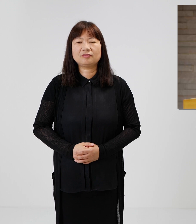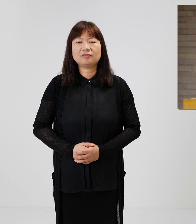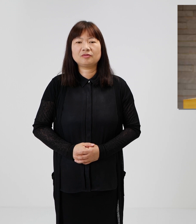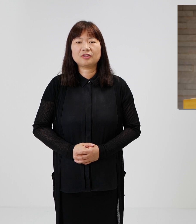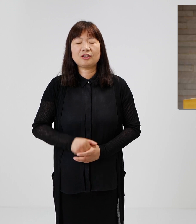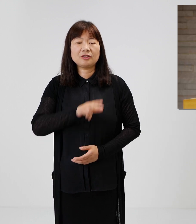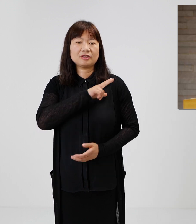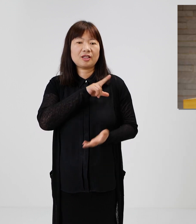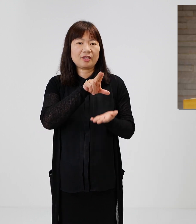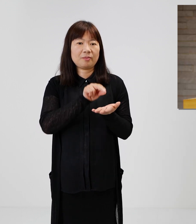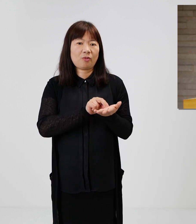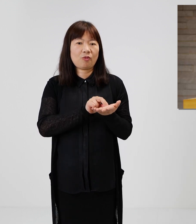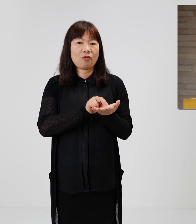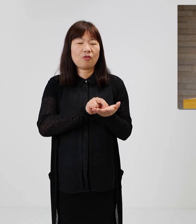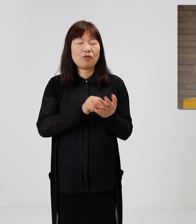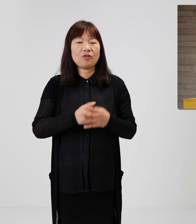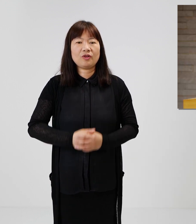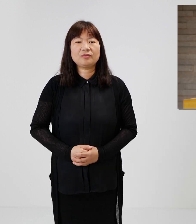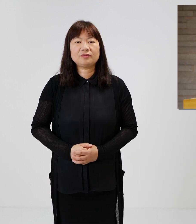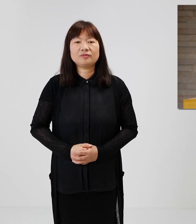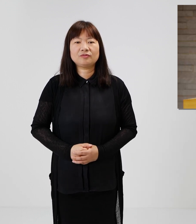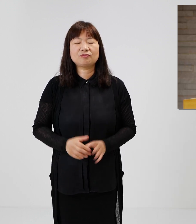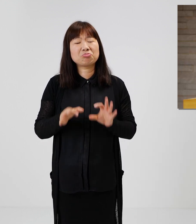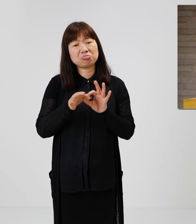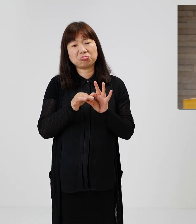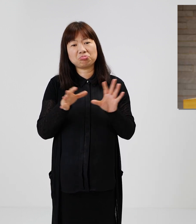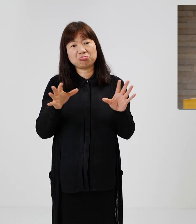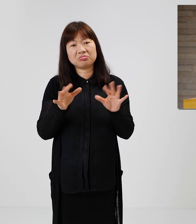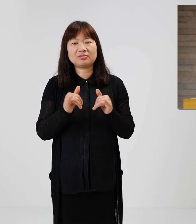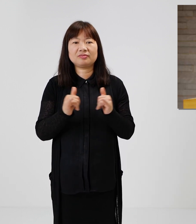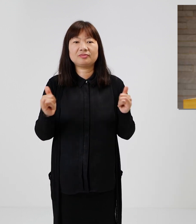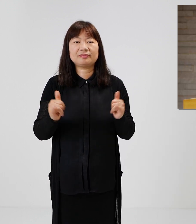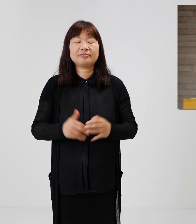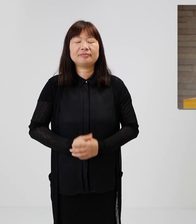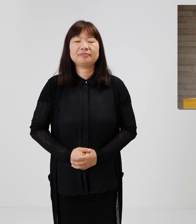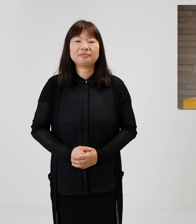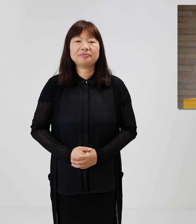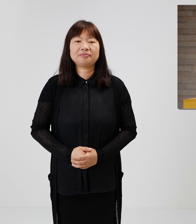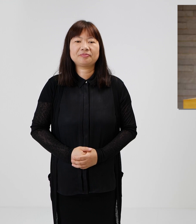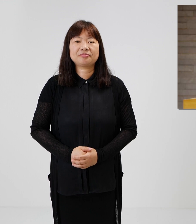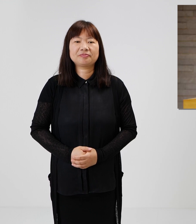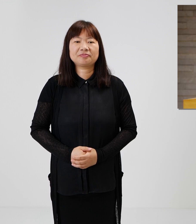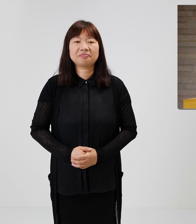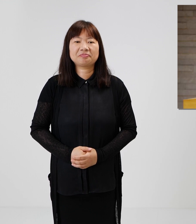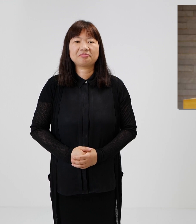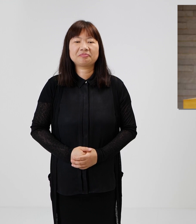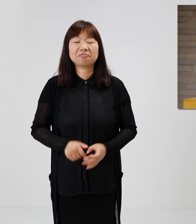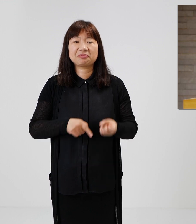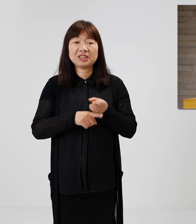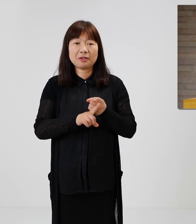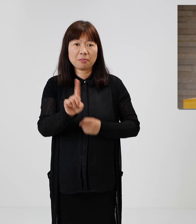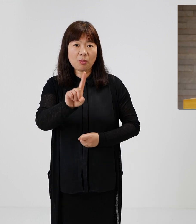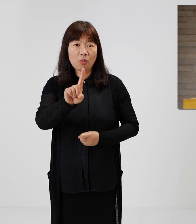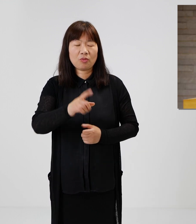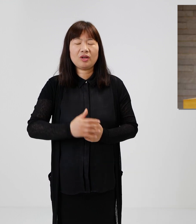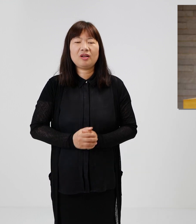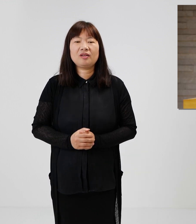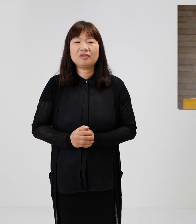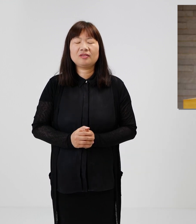하겠습니다. 제목이 상관없는 사람들. 이게 도대체 무슨 얘기일까? 이제 오늘